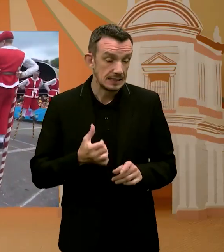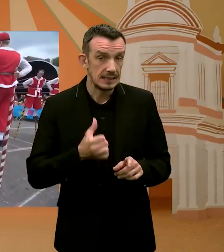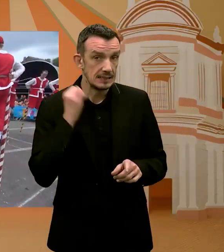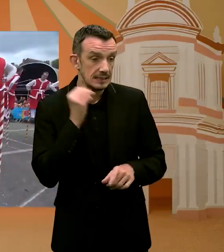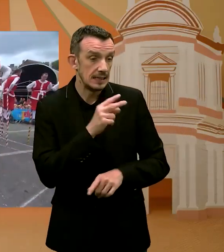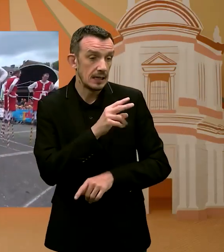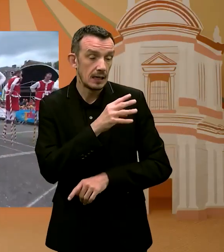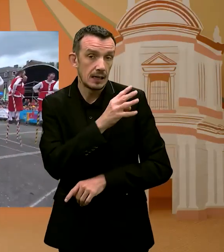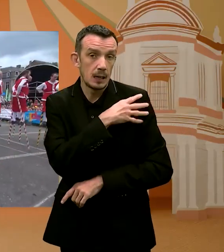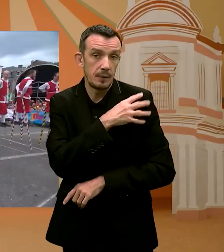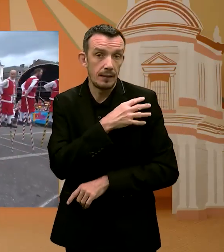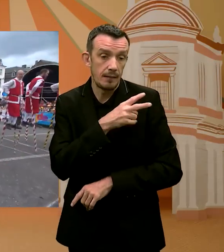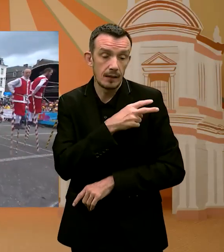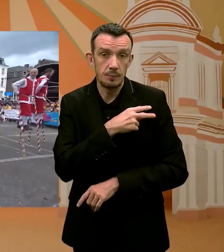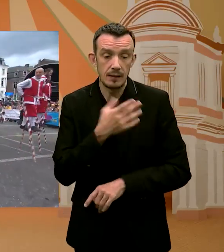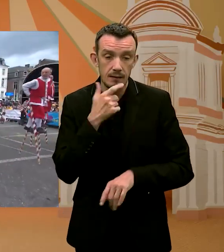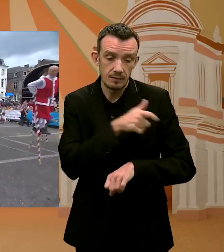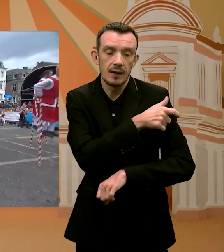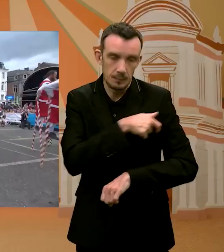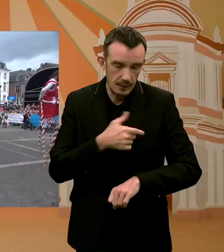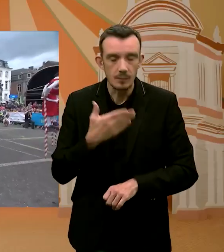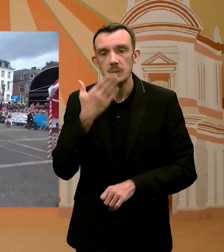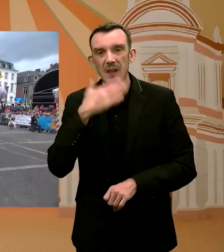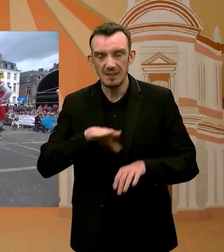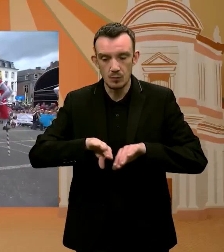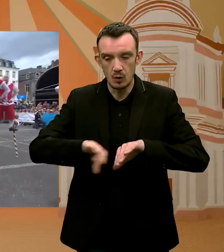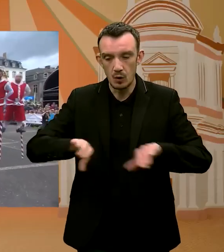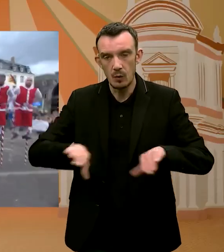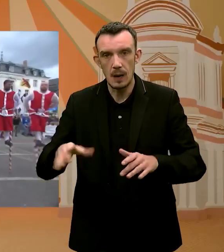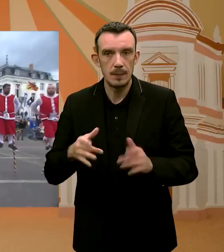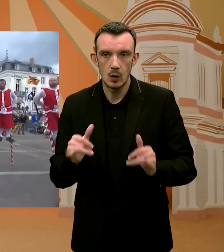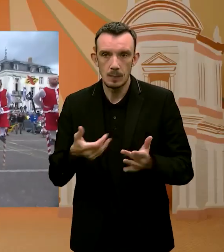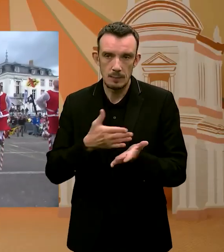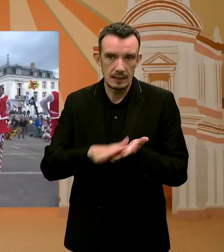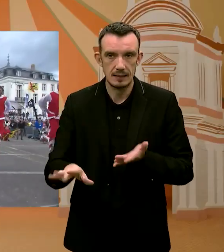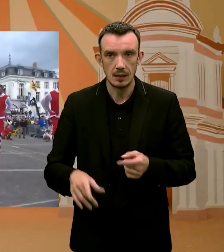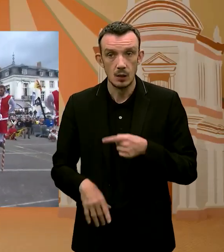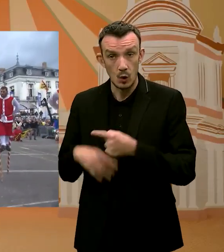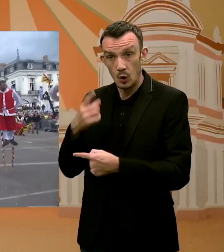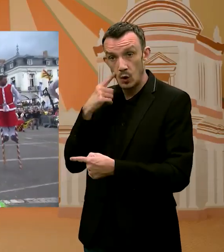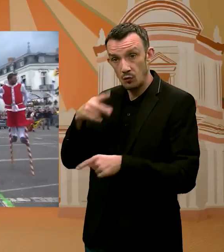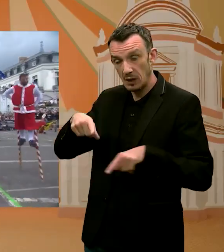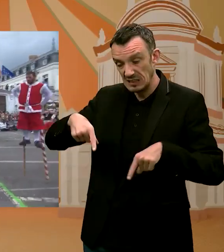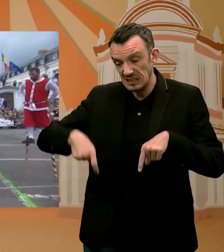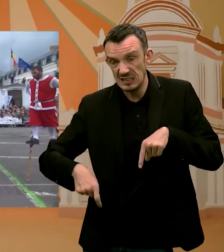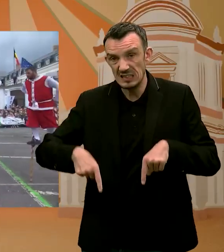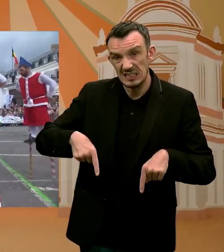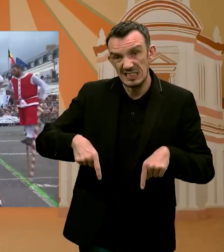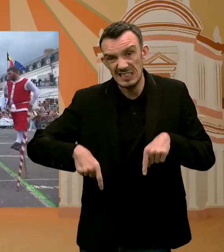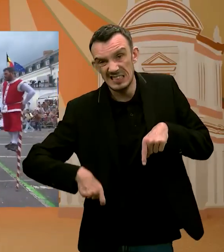voilà, ça reste des pavés et de la pierre bleue. Ouais. Il y a quand même une tentative de génuflexion maintenant. À ce moment-ci du combat, c'est rare. C'est assez rare.